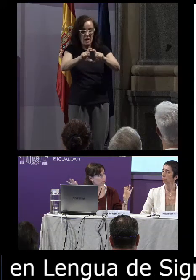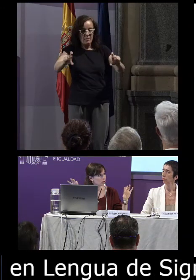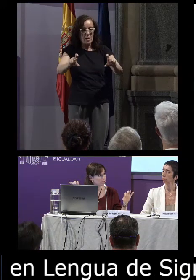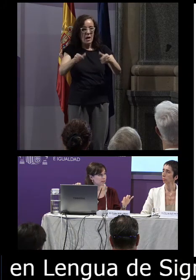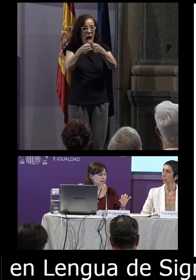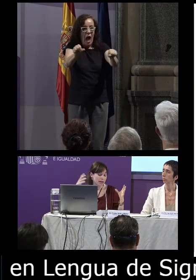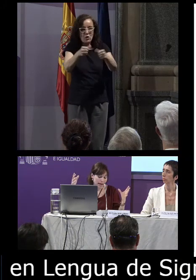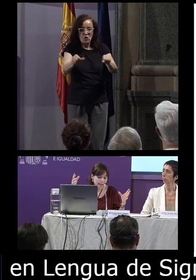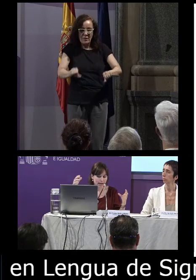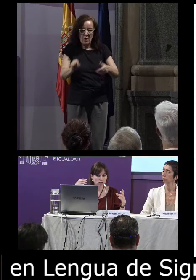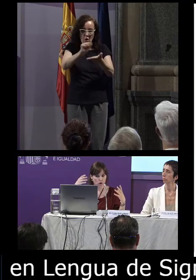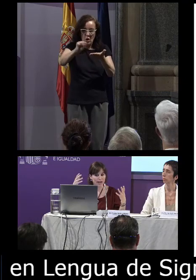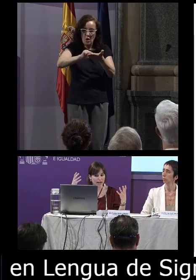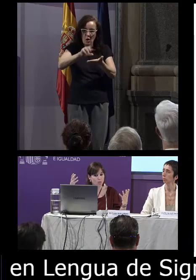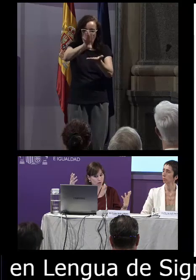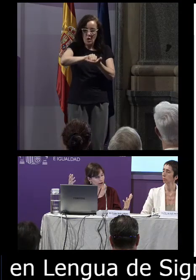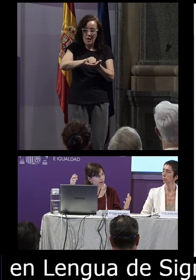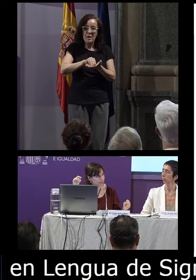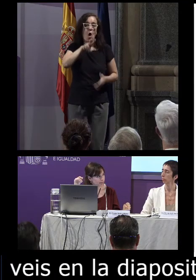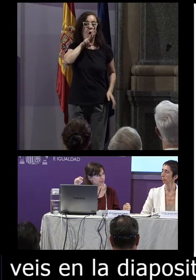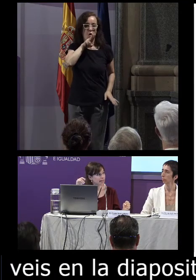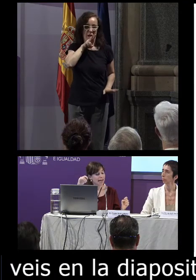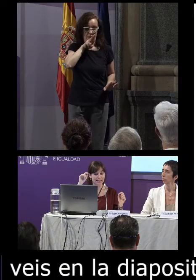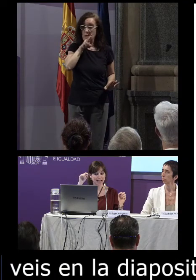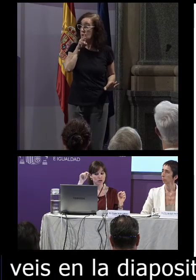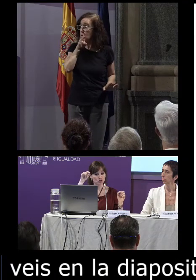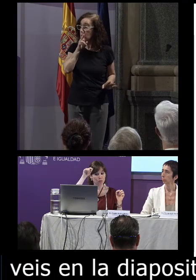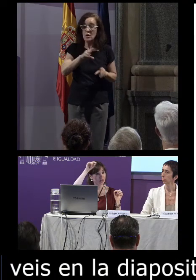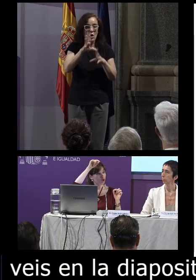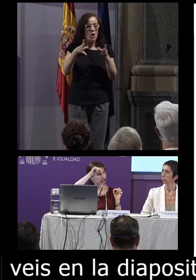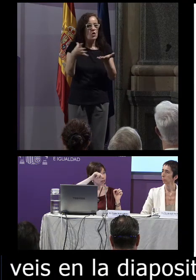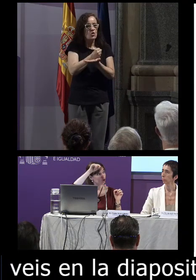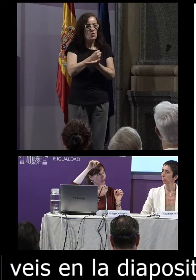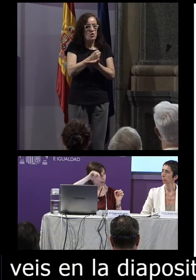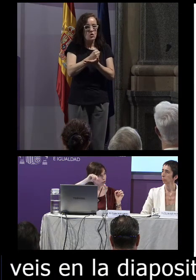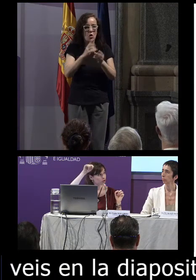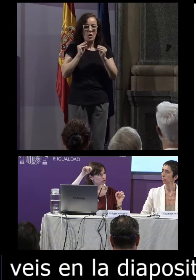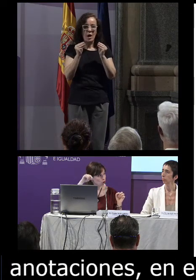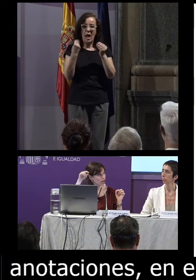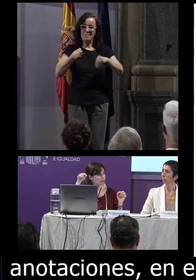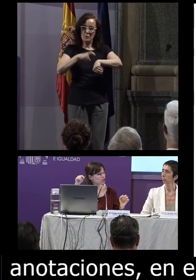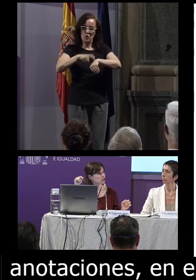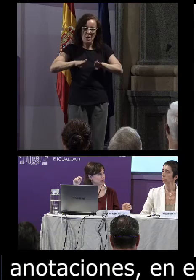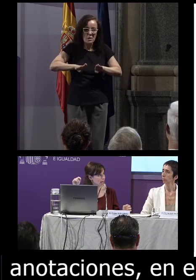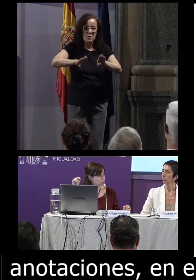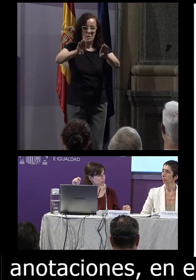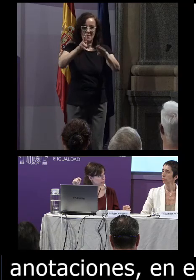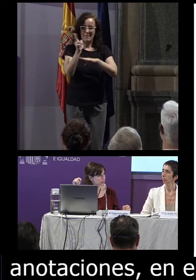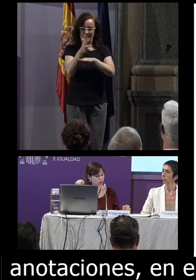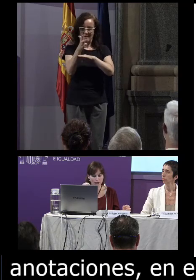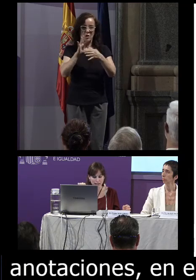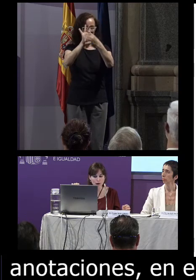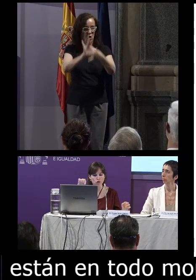anotaciones en este caso en lengua oral que están en todo momento sincronizados con el vídeo asignado